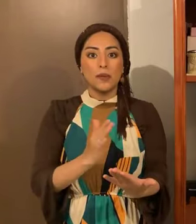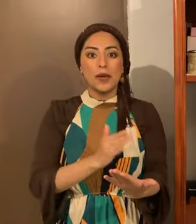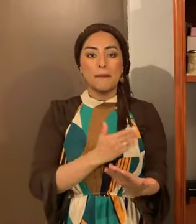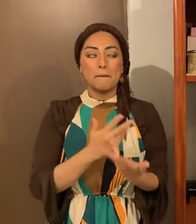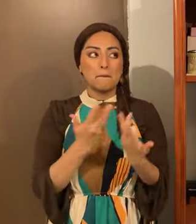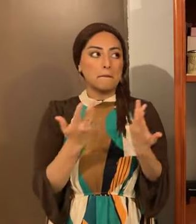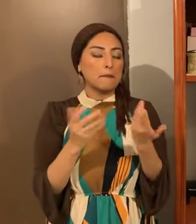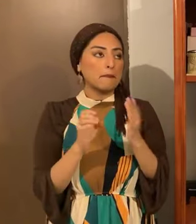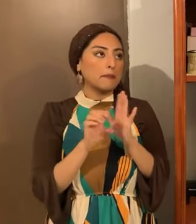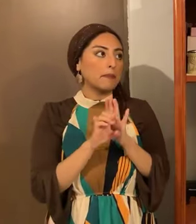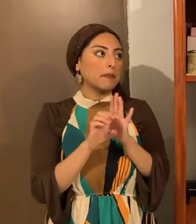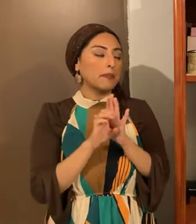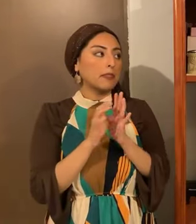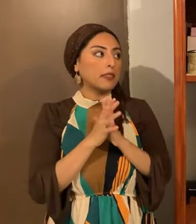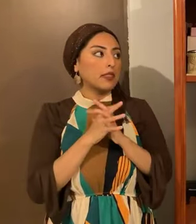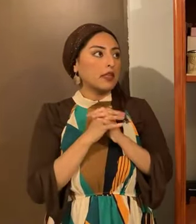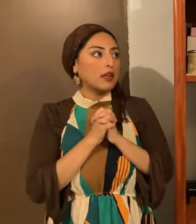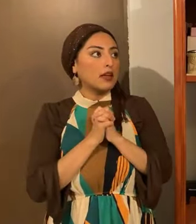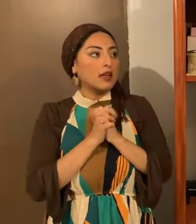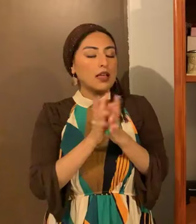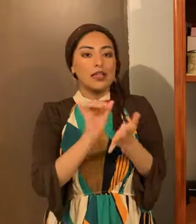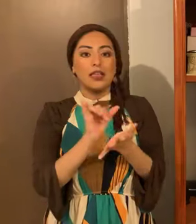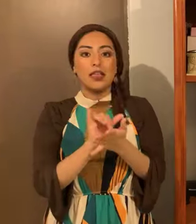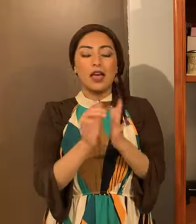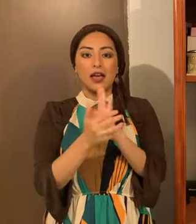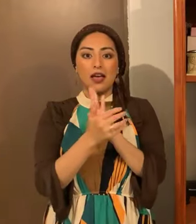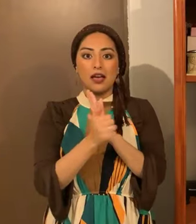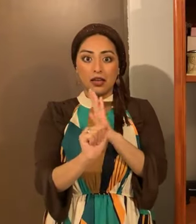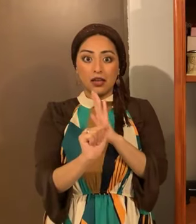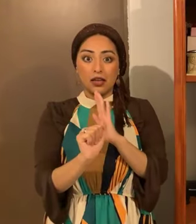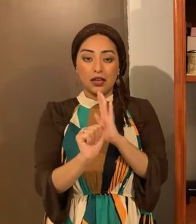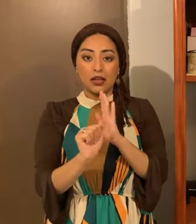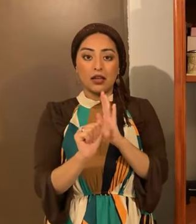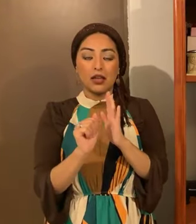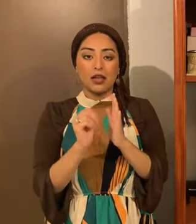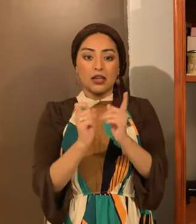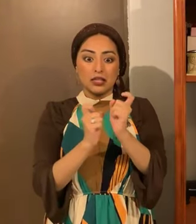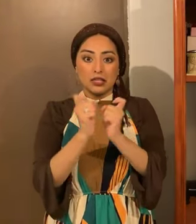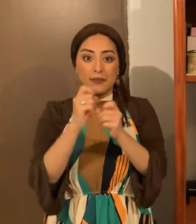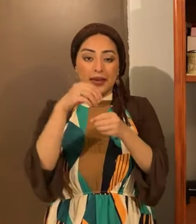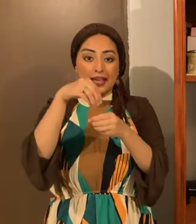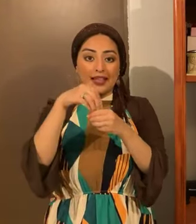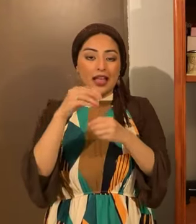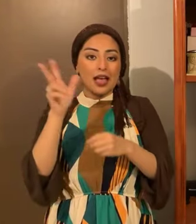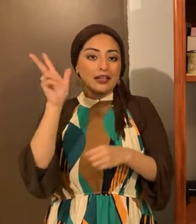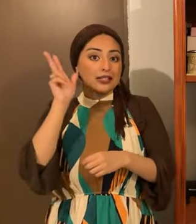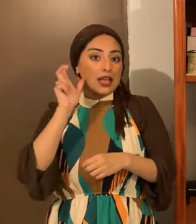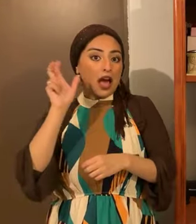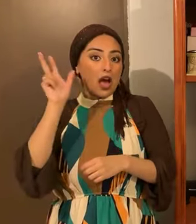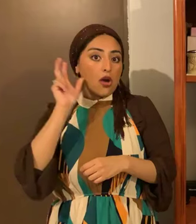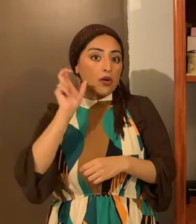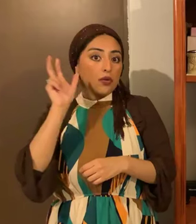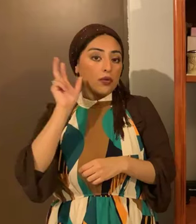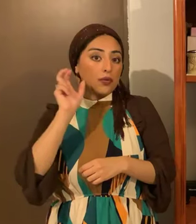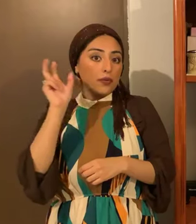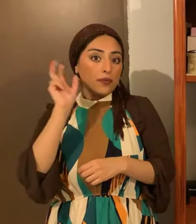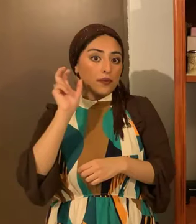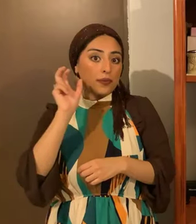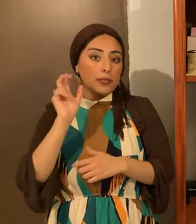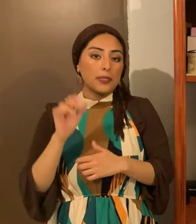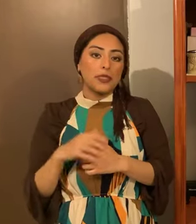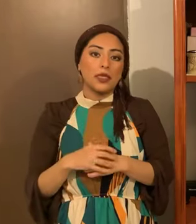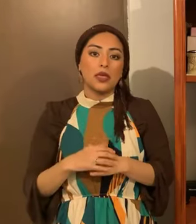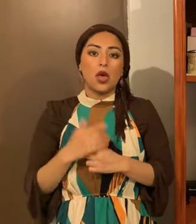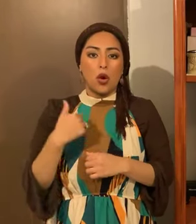Por ejemplo, esa capacidad que tenemos se debe a una característica del sonido, que es el timbre. Y así entonces